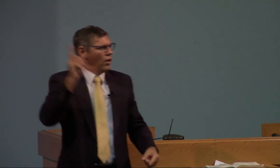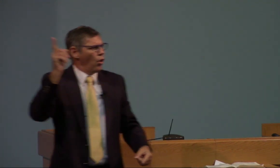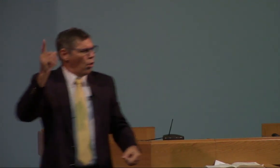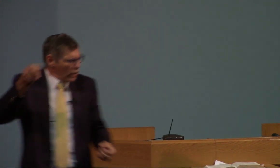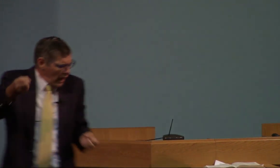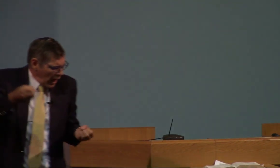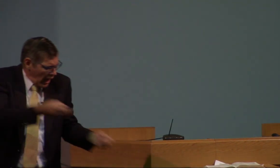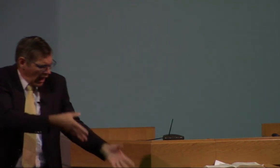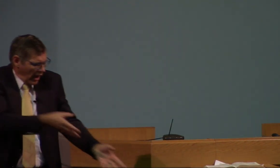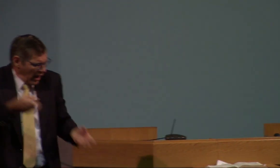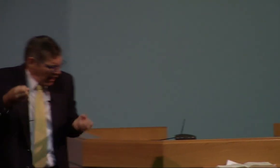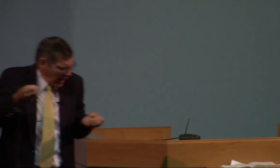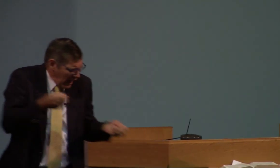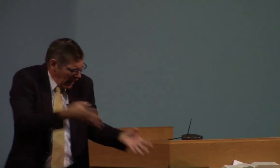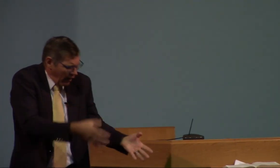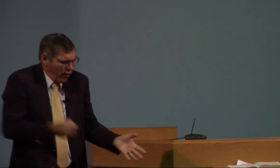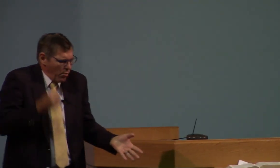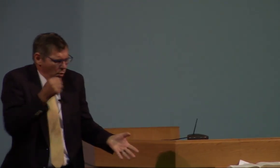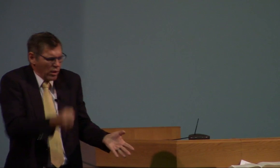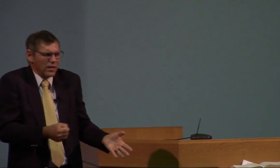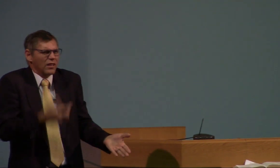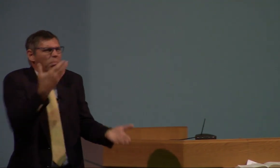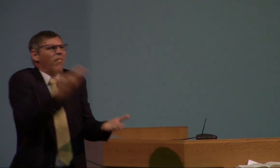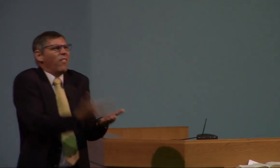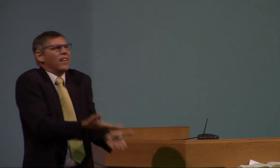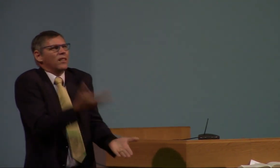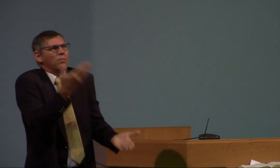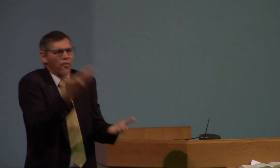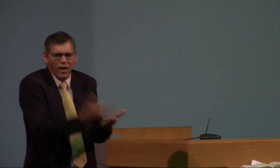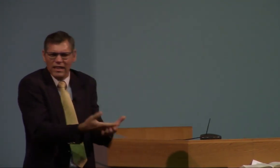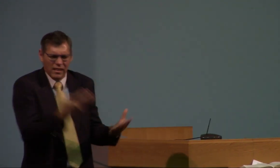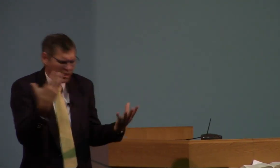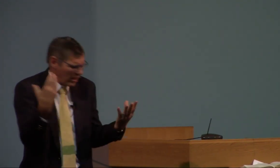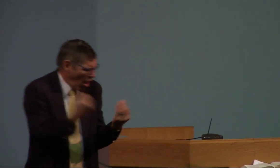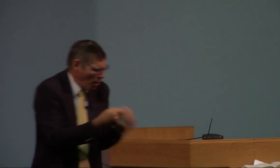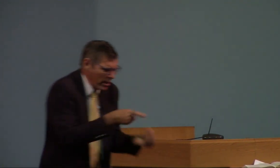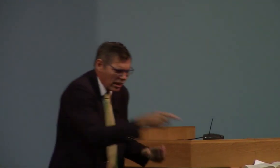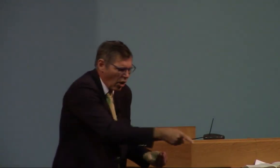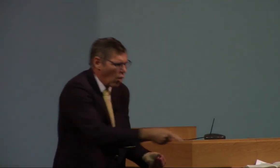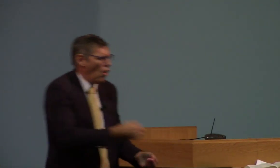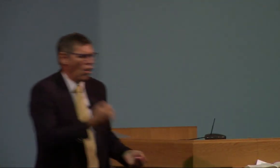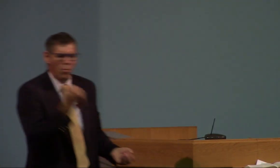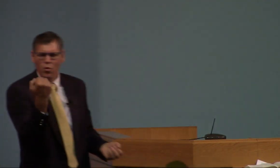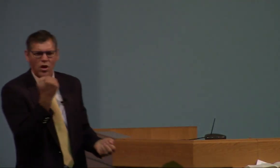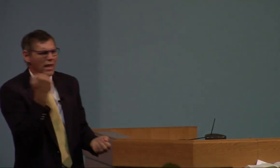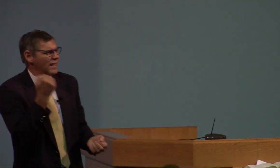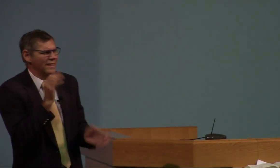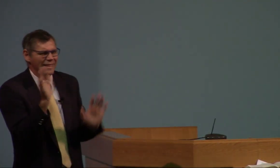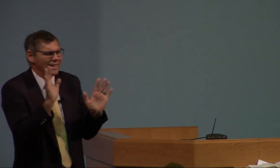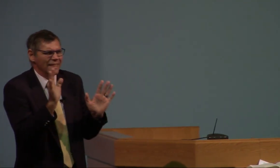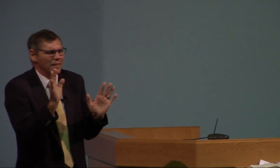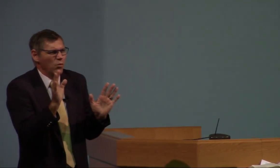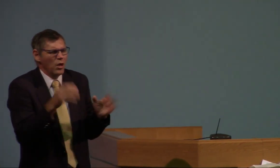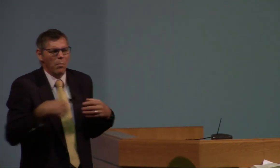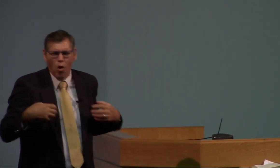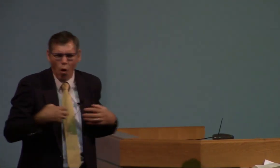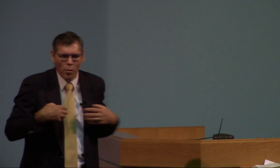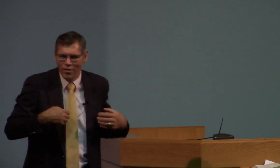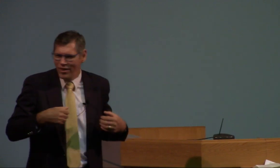God gee vir Moses bewys, saam met jou. Moenie bekommerd wees nie.